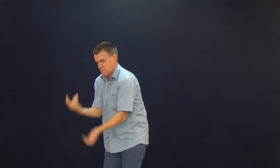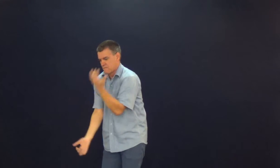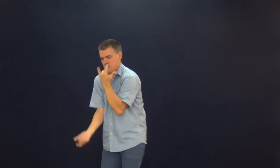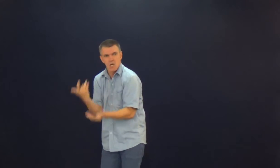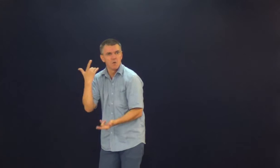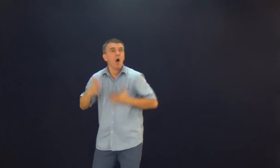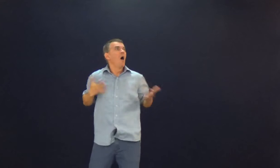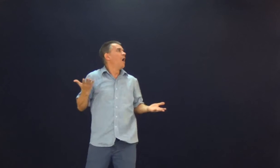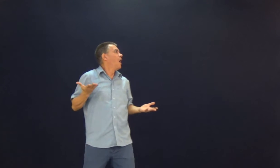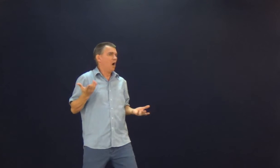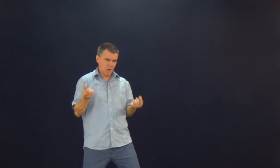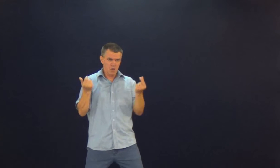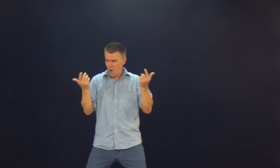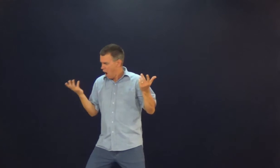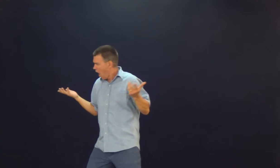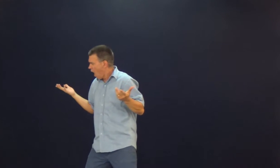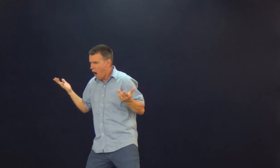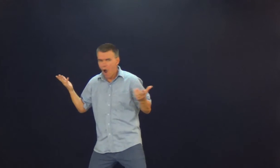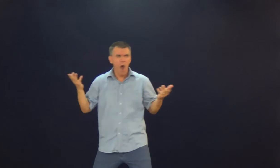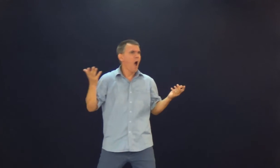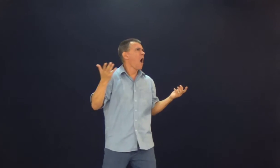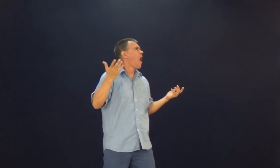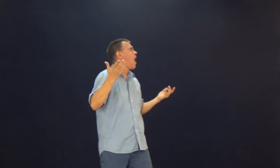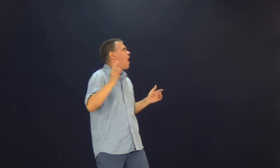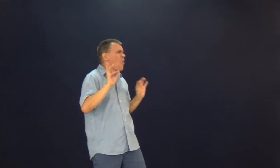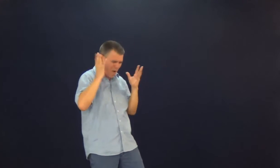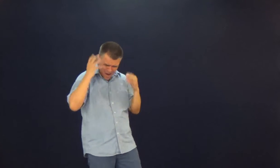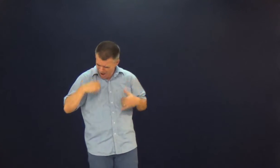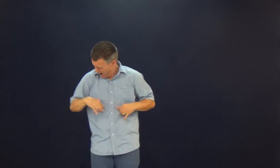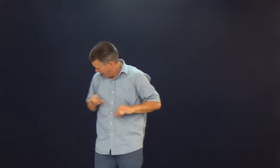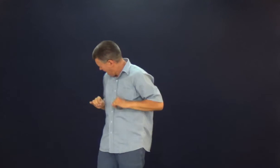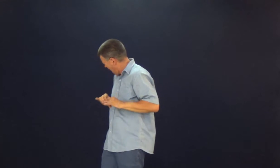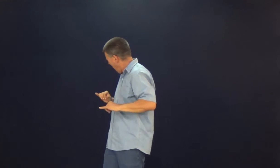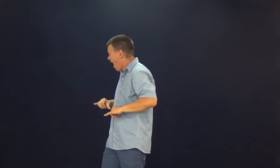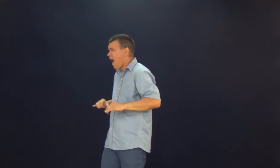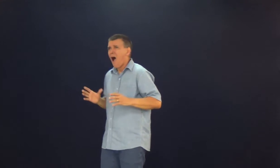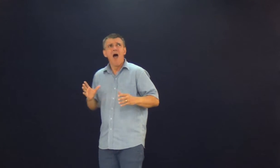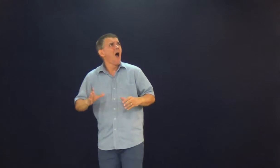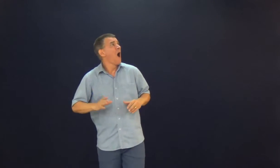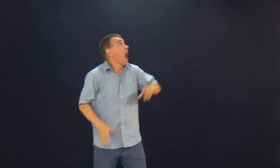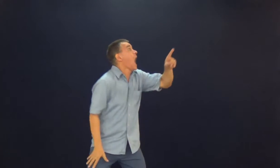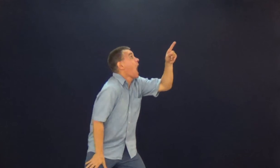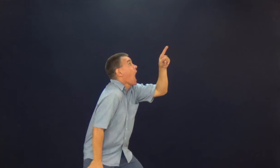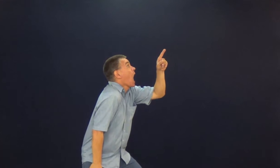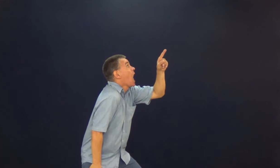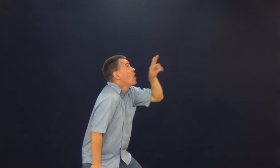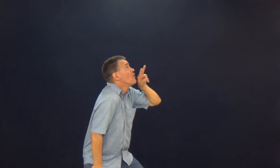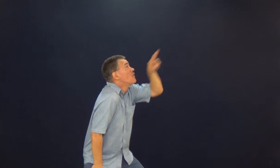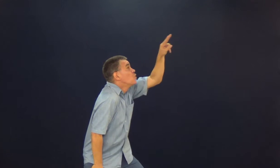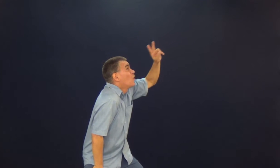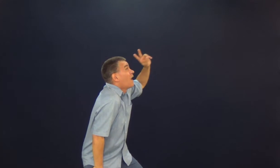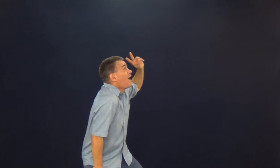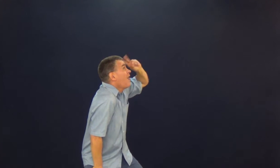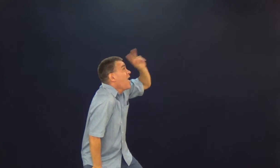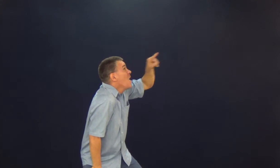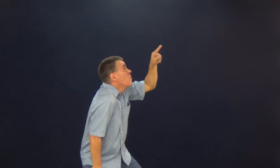um dia que ele morreu também o encontrou sem dinheiro porque ele estava em outro lugar olha só